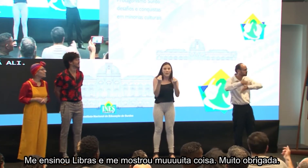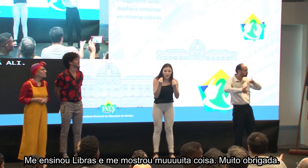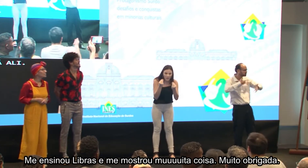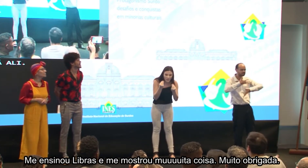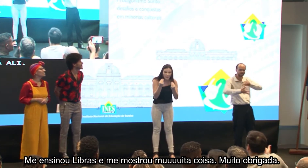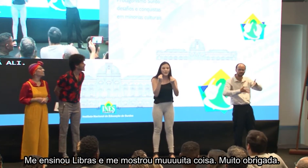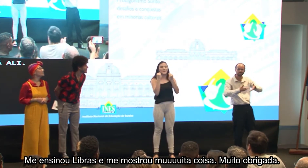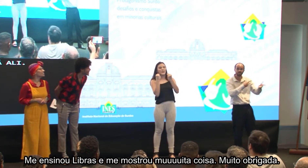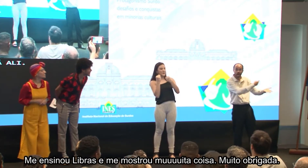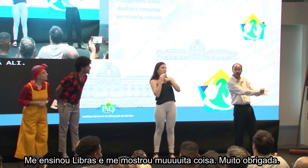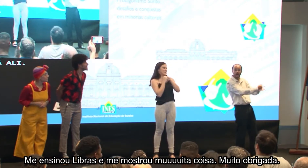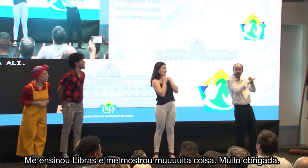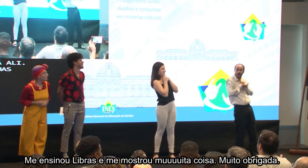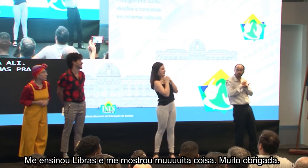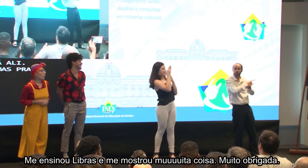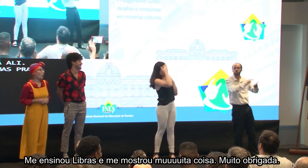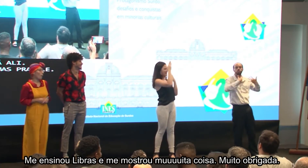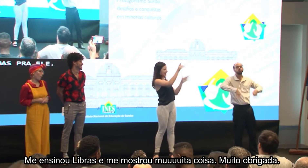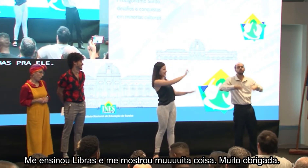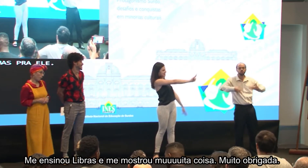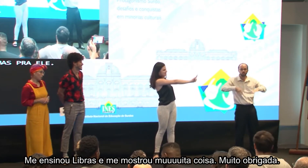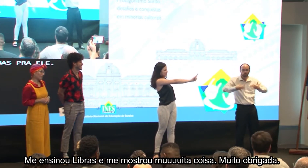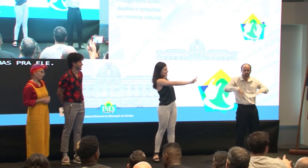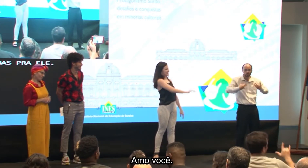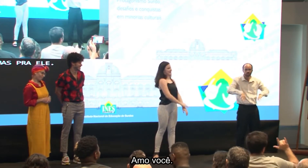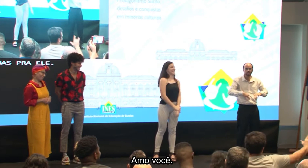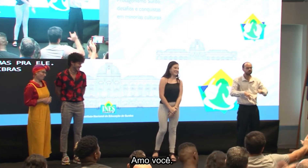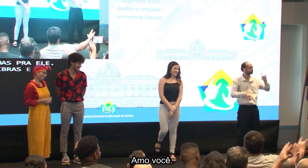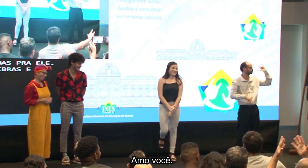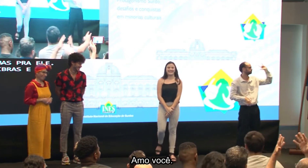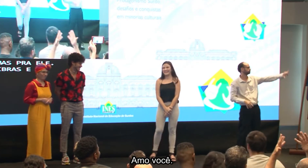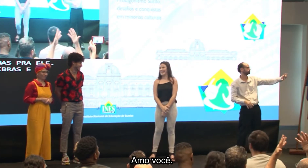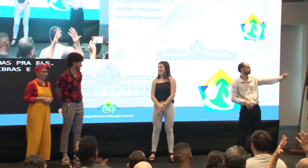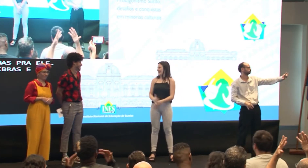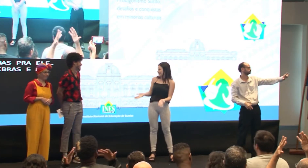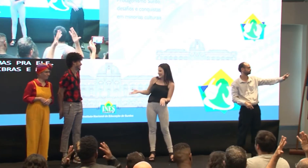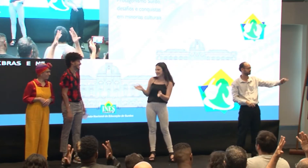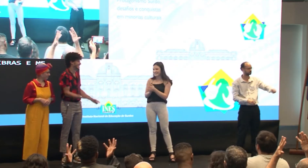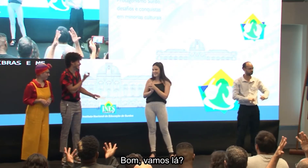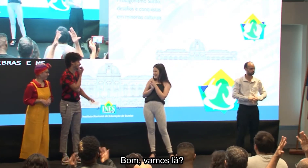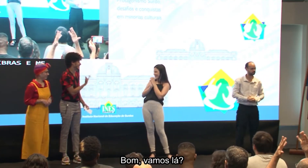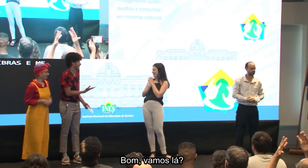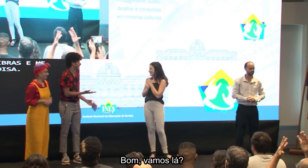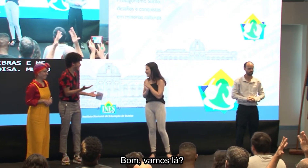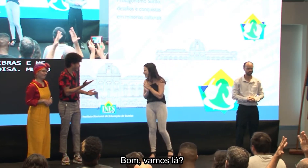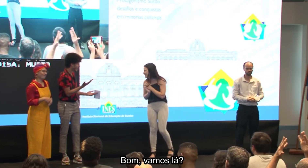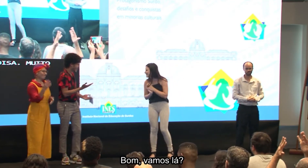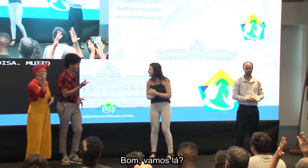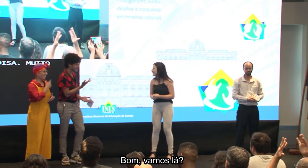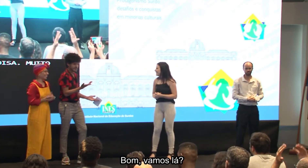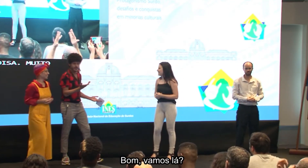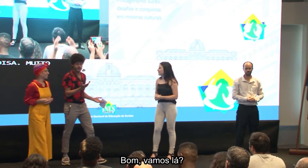e me mostrou muita coisa. Muito obrigada. Amo você. Bom, vamos lá? Muito